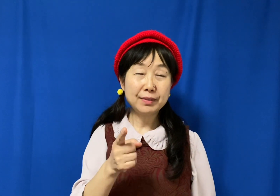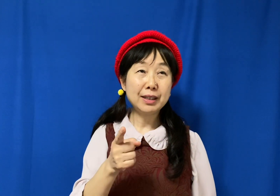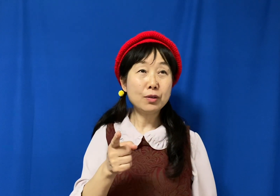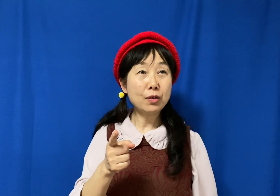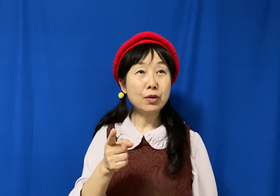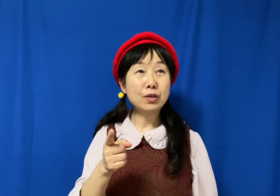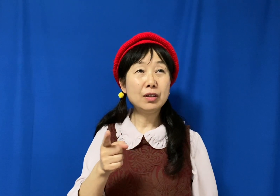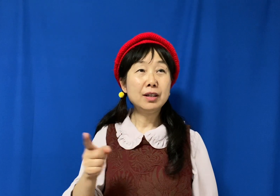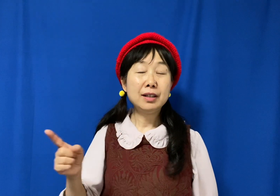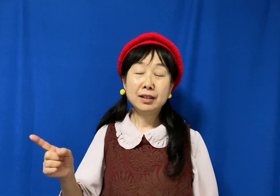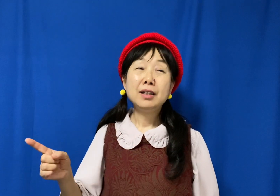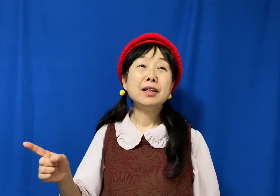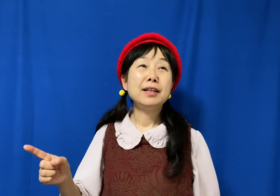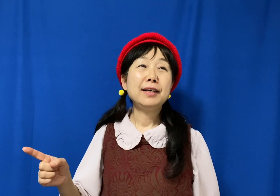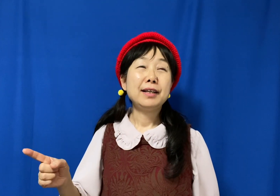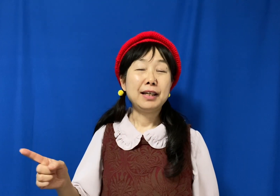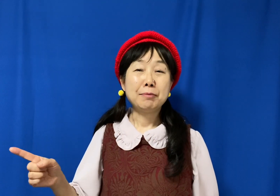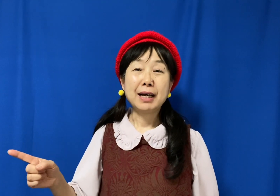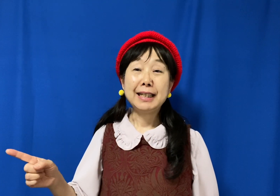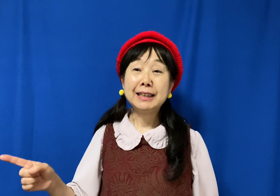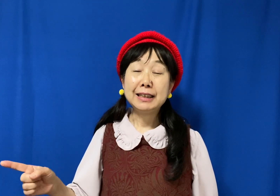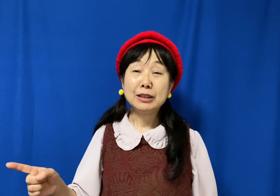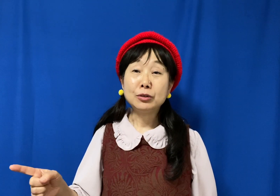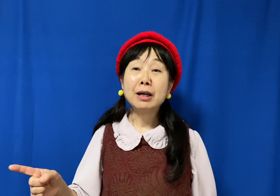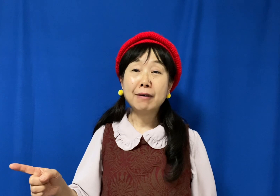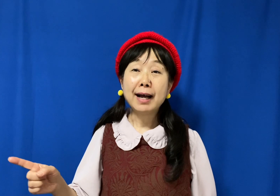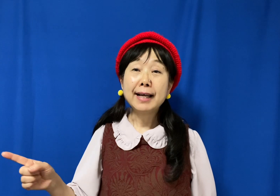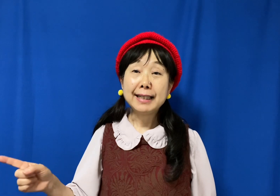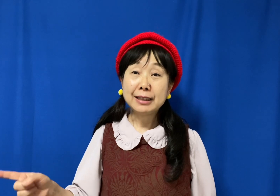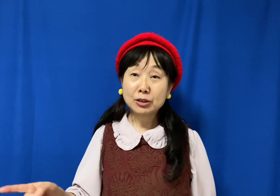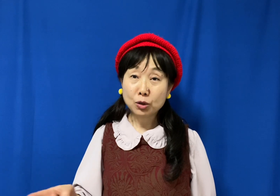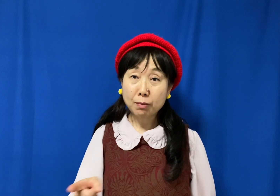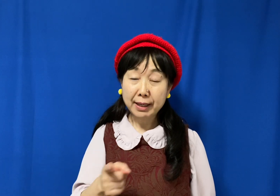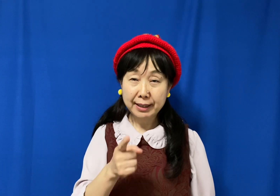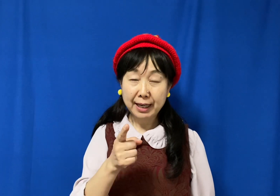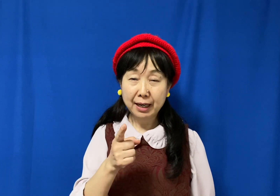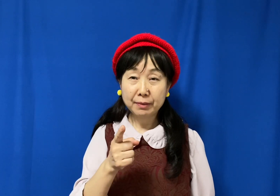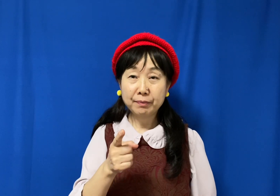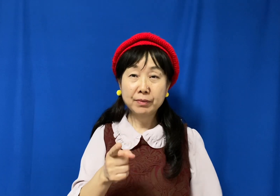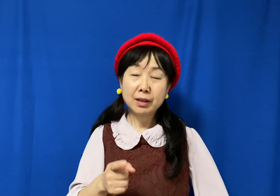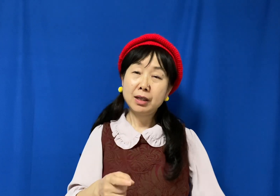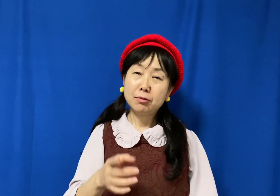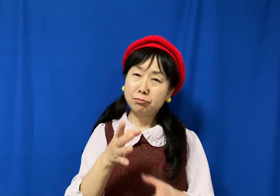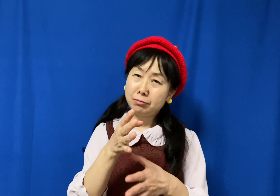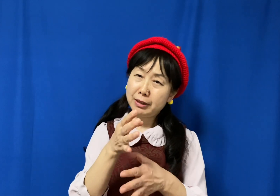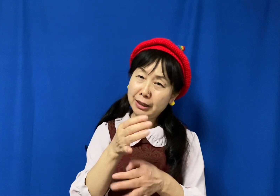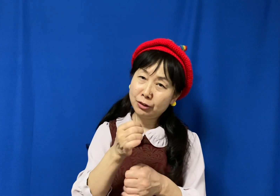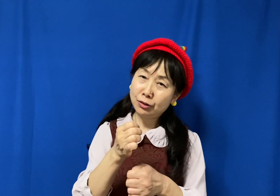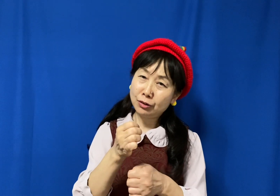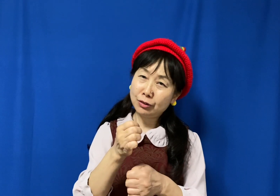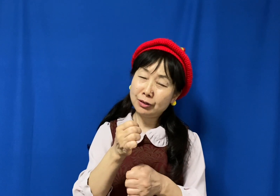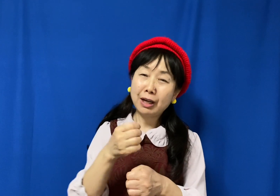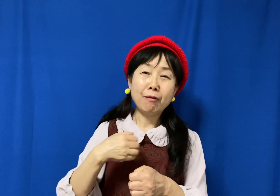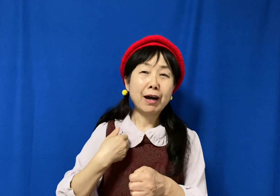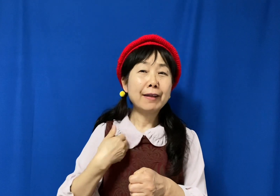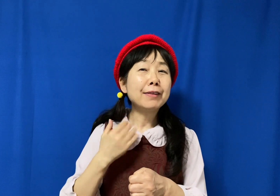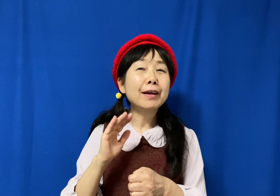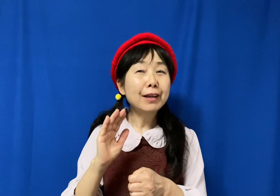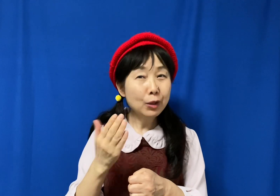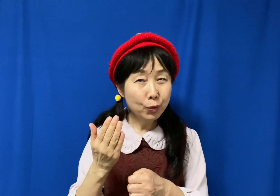と、まあ、歌はいつの間にか、いつか分かんないけどっ